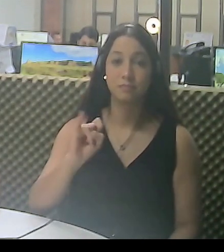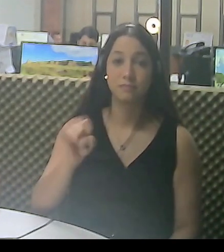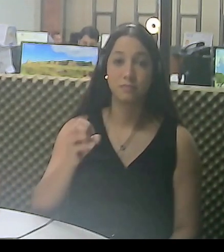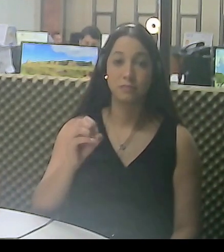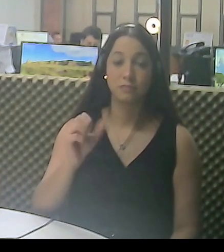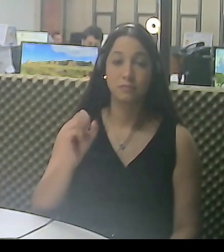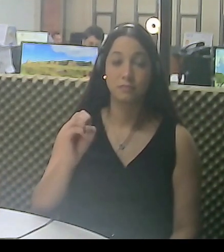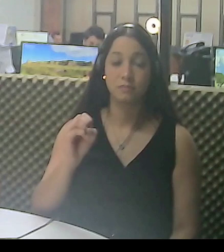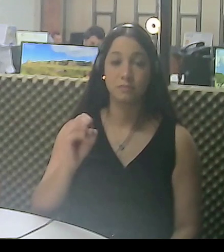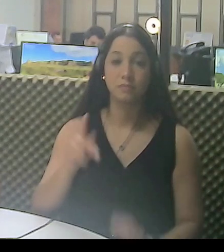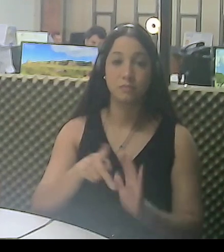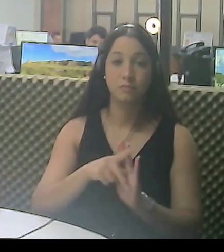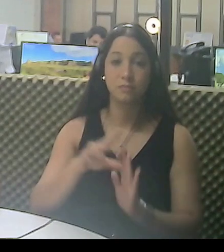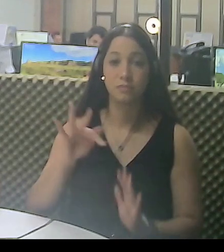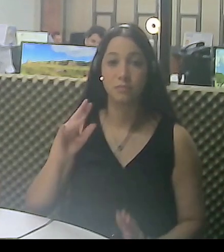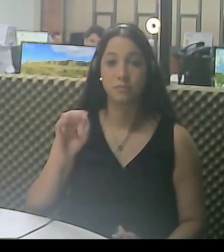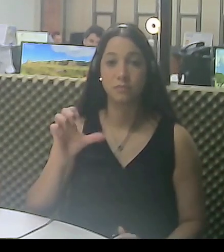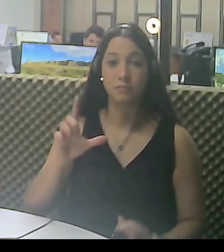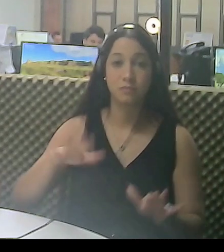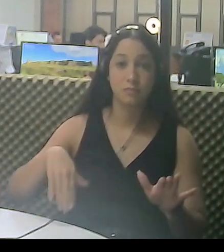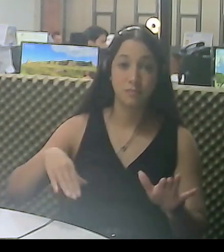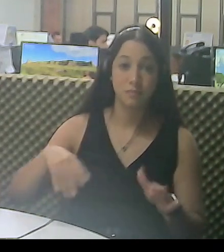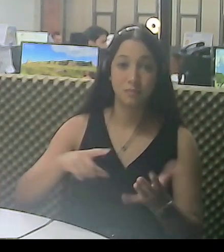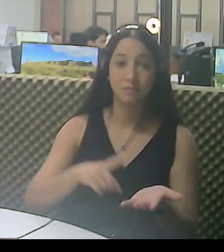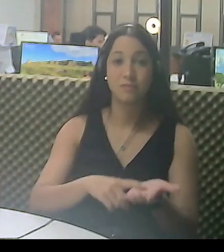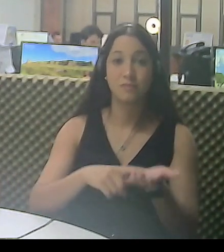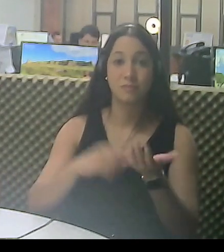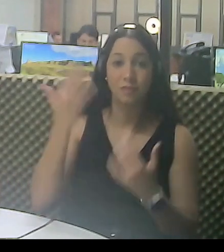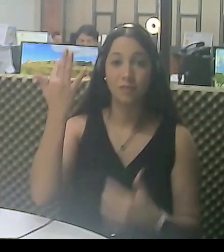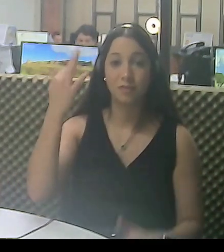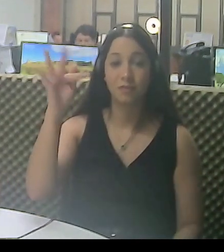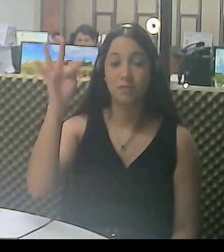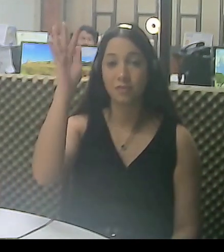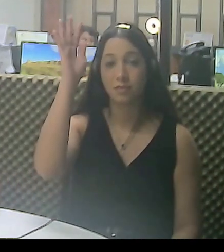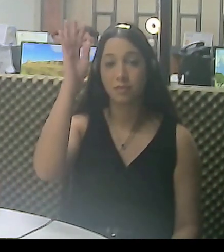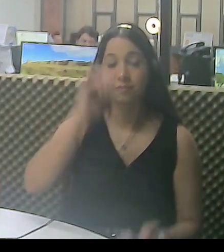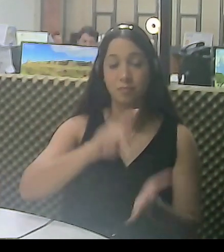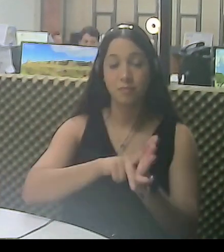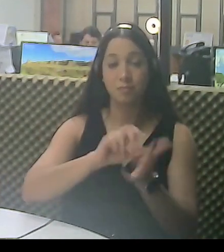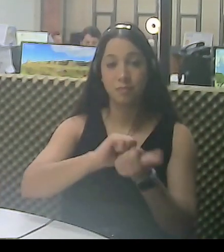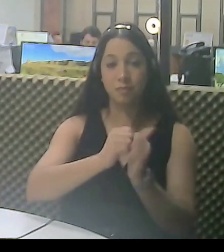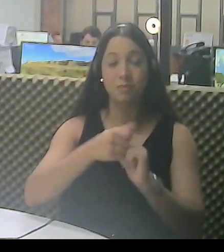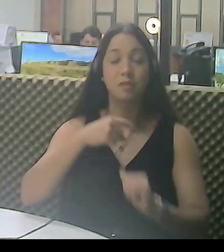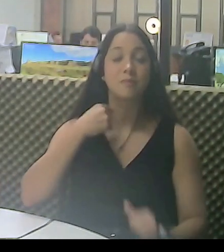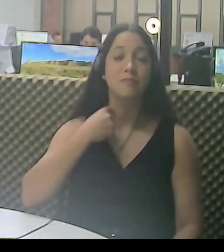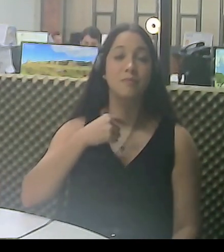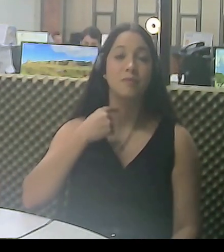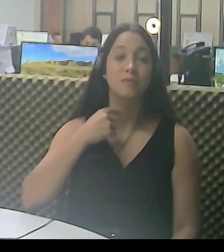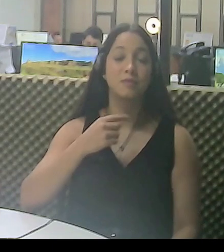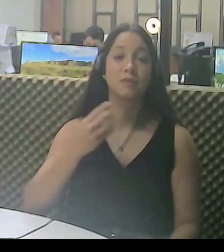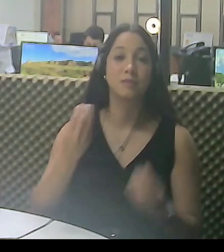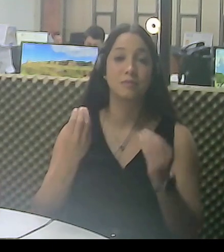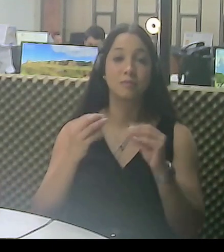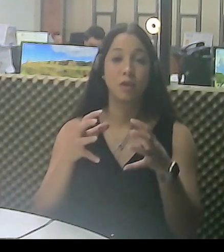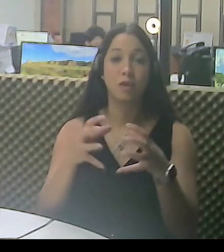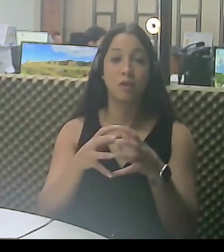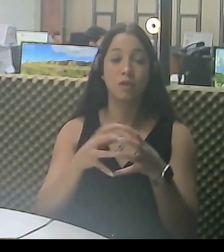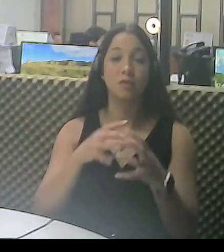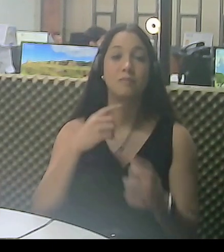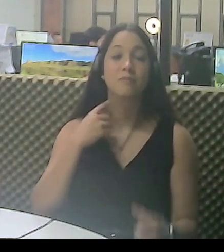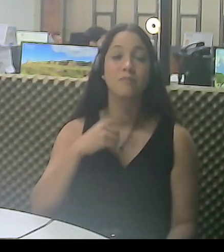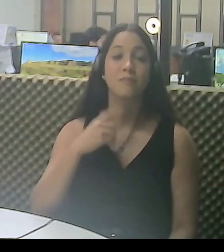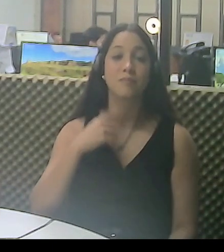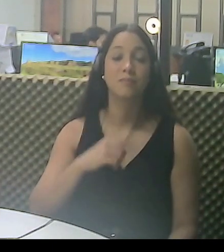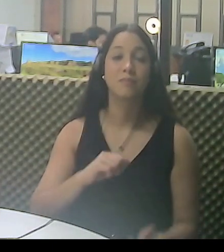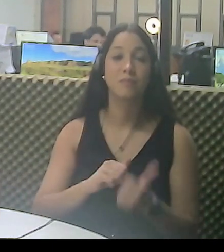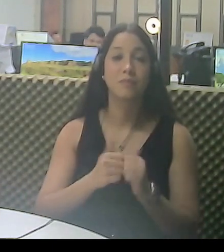da equipe Futel Praia Clube, foi convidado pela Federação de Esportes Estudantis de Minas Gerais para integrar a Seleção Mineira de